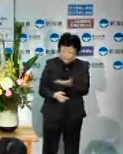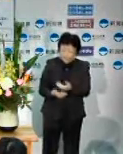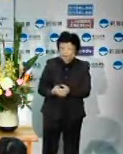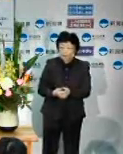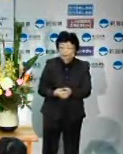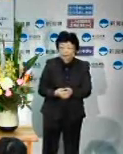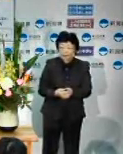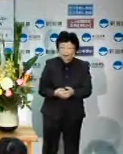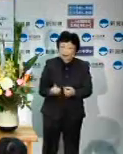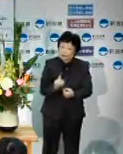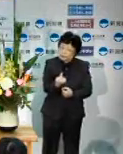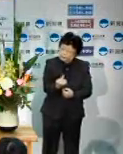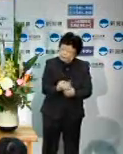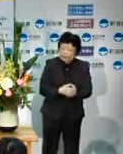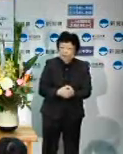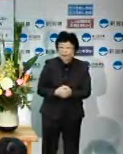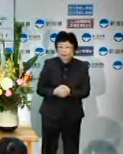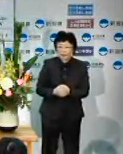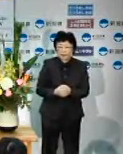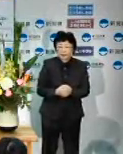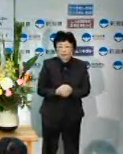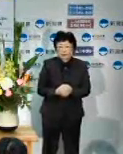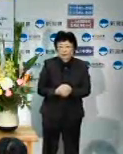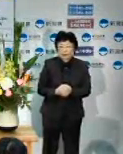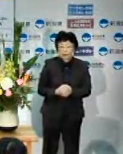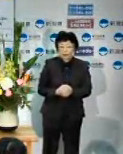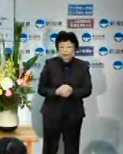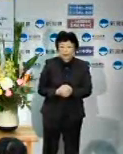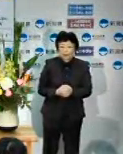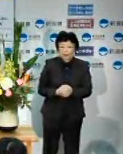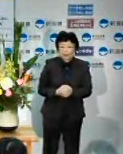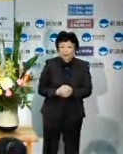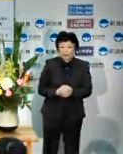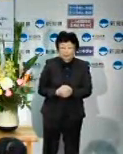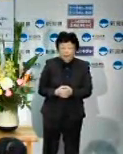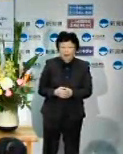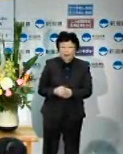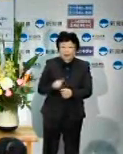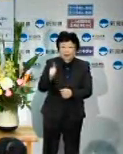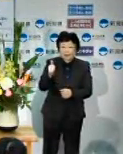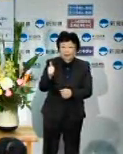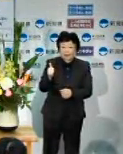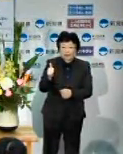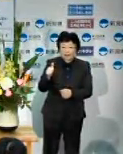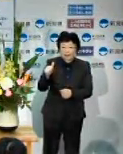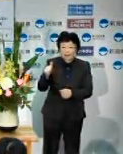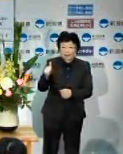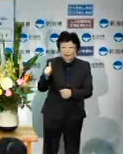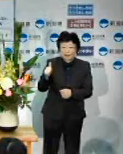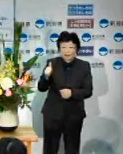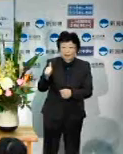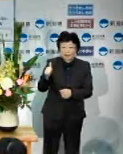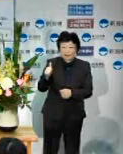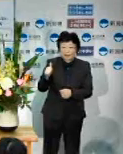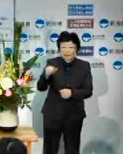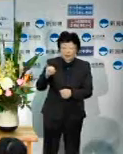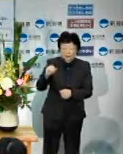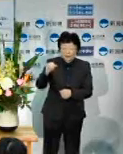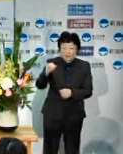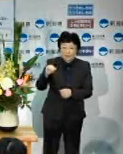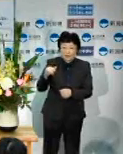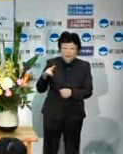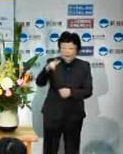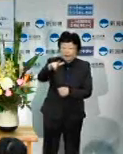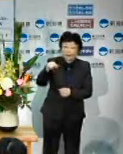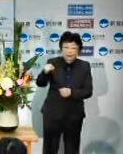調、まあ対外屋さんがどういうふうに考えておられるかは私は分かりませんけれども、ほとんどはもう8割ぐら